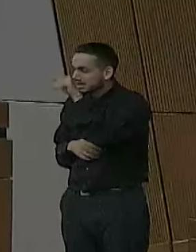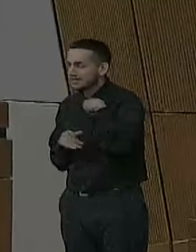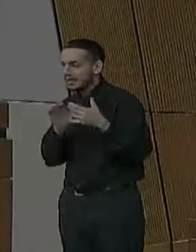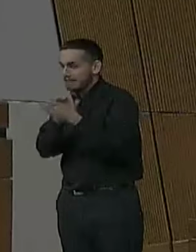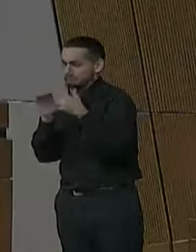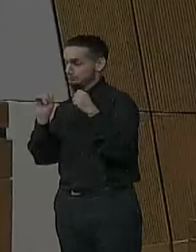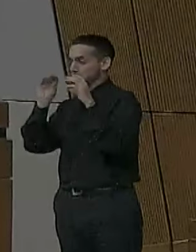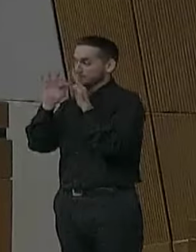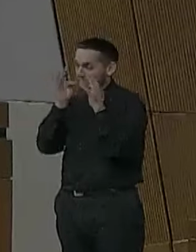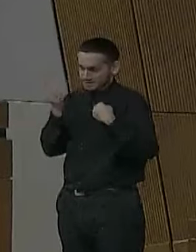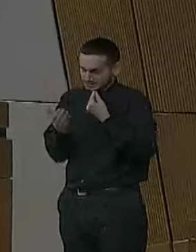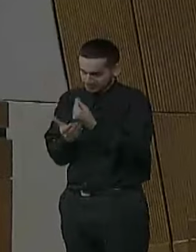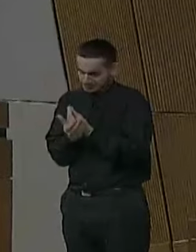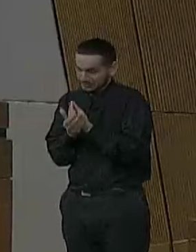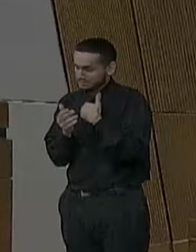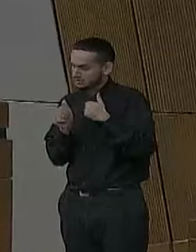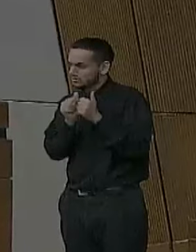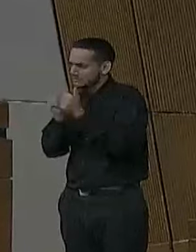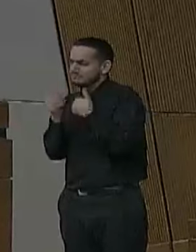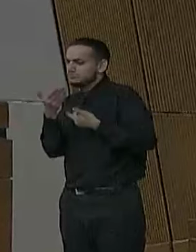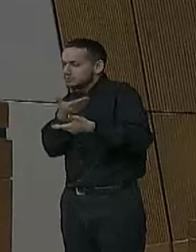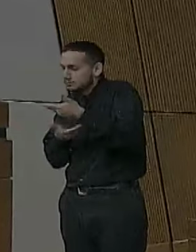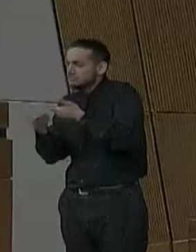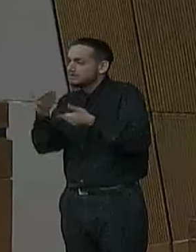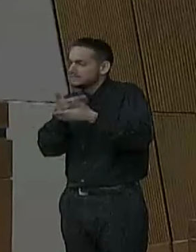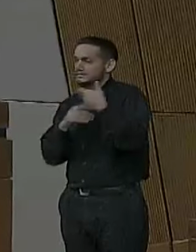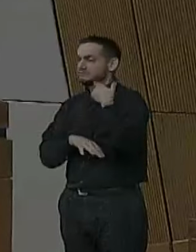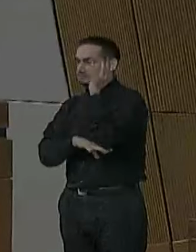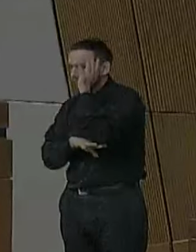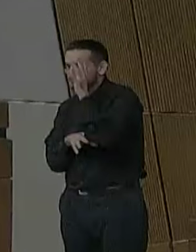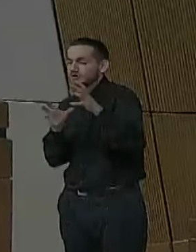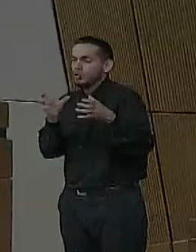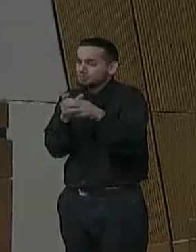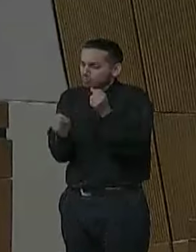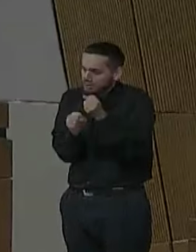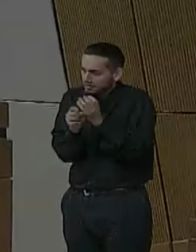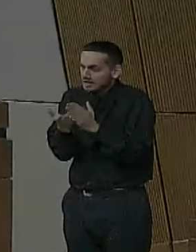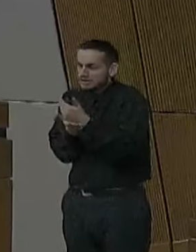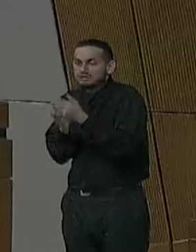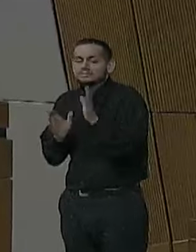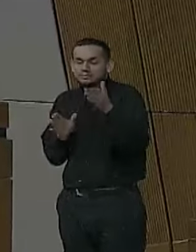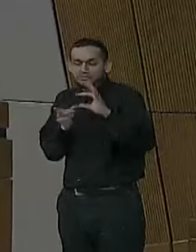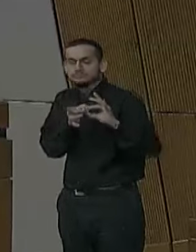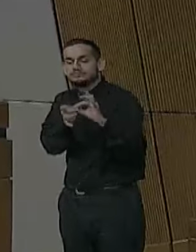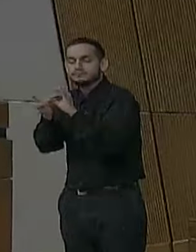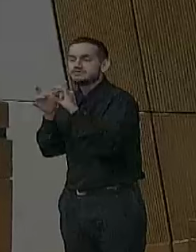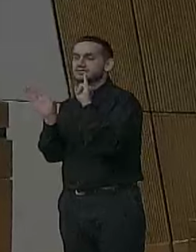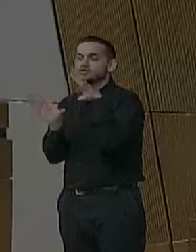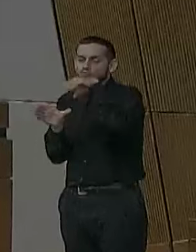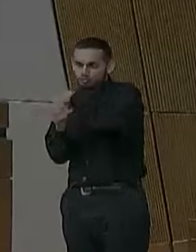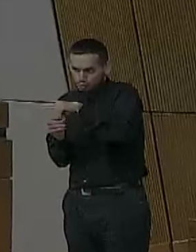amigos, gente con la que compartimos diferentes foros, grupos de trabajo, todos relacionados a la inclusión